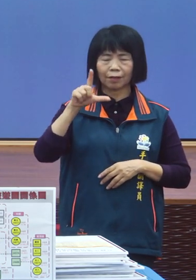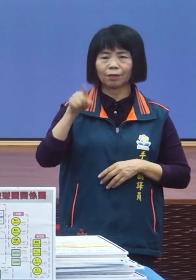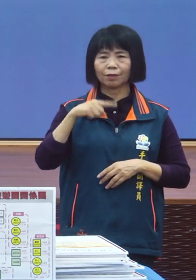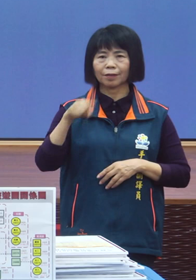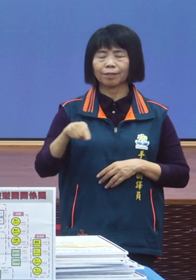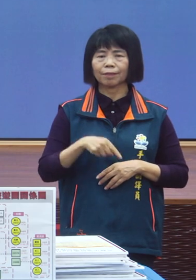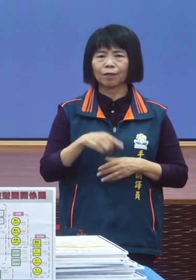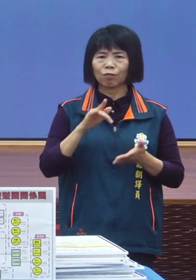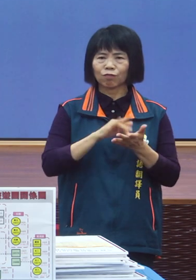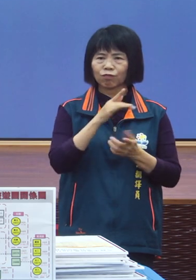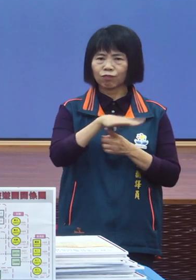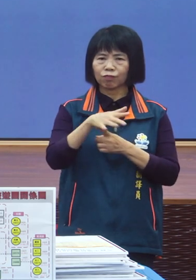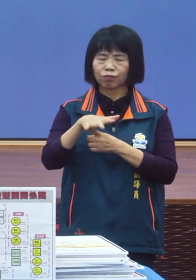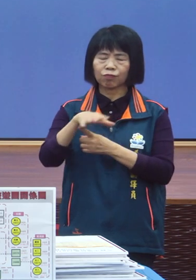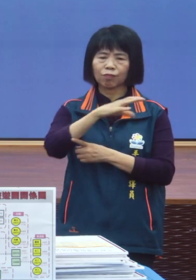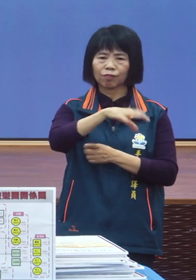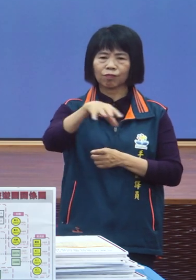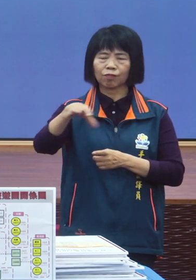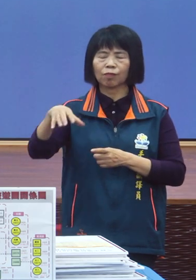清消的有63处